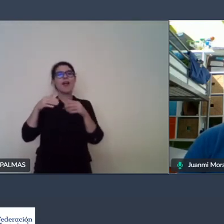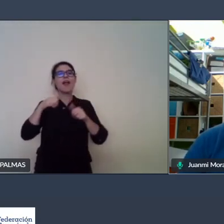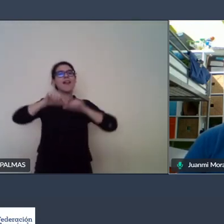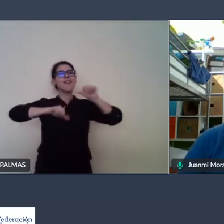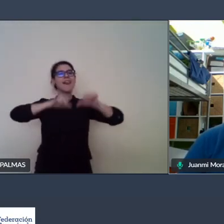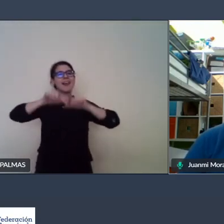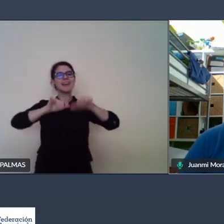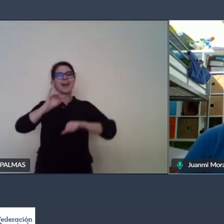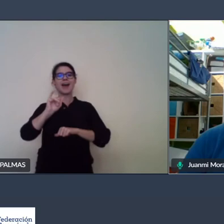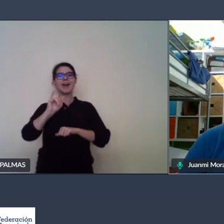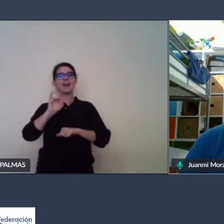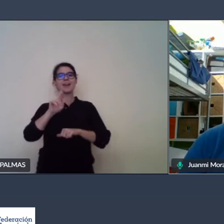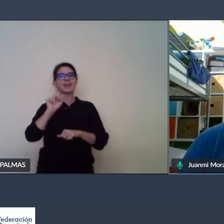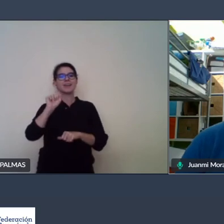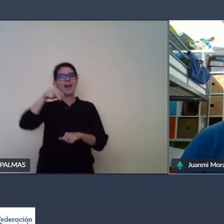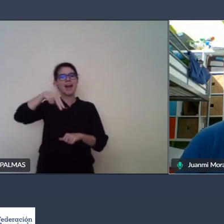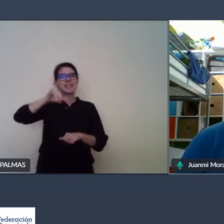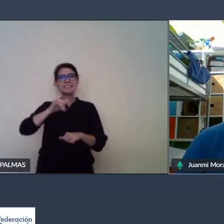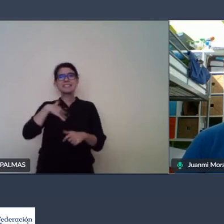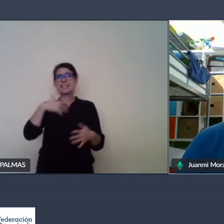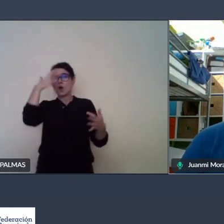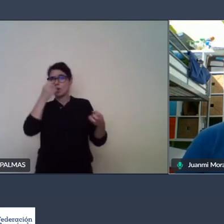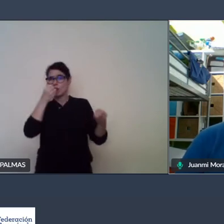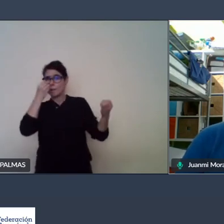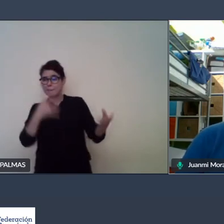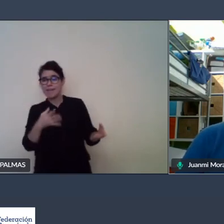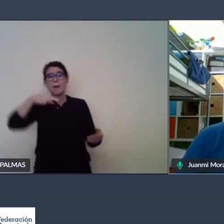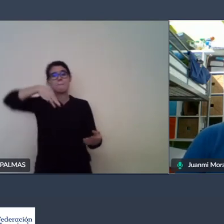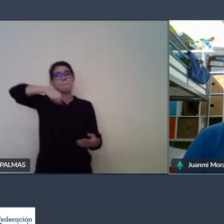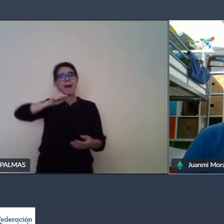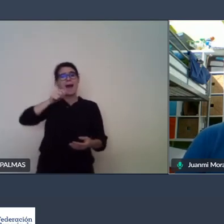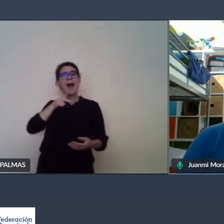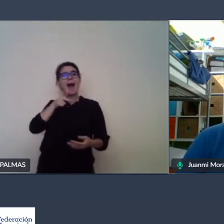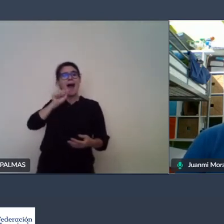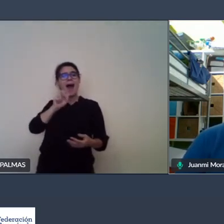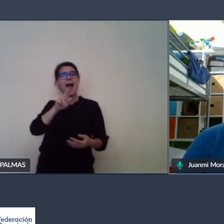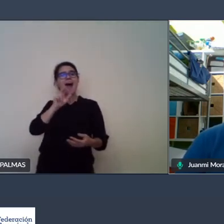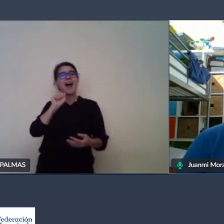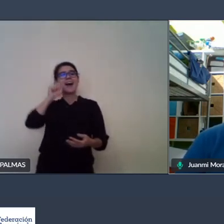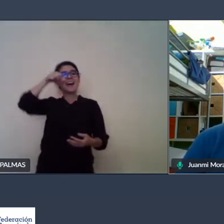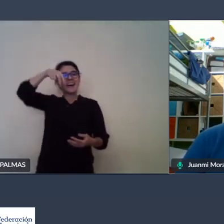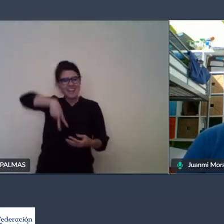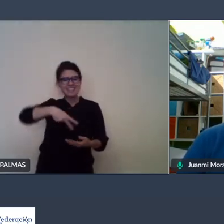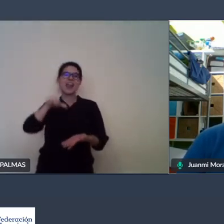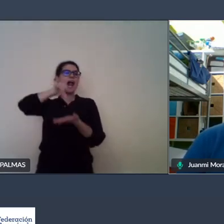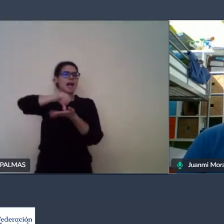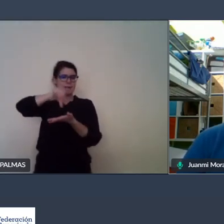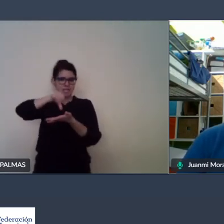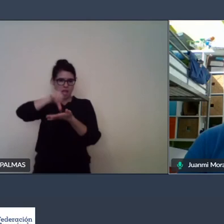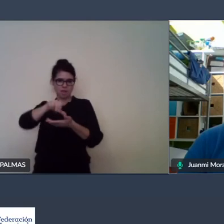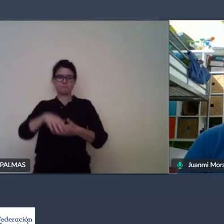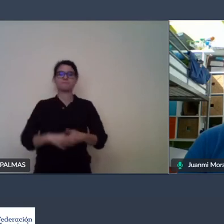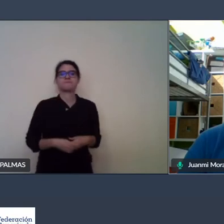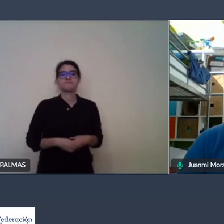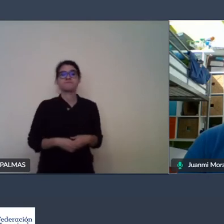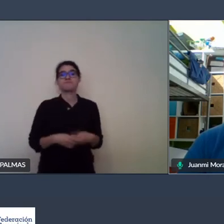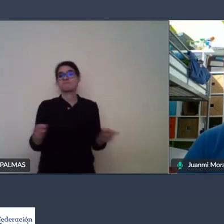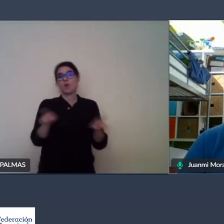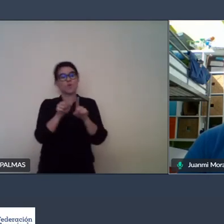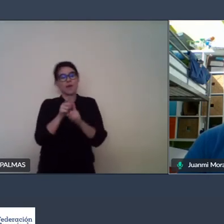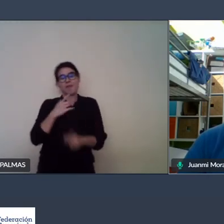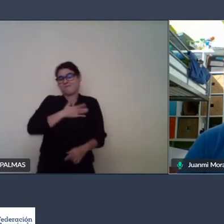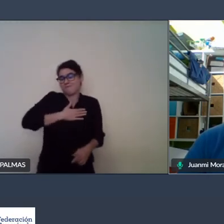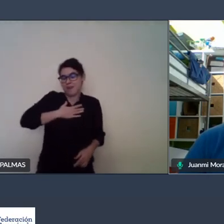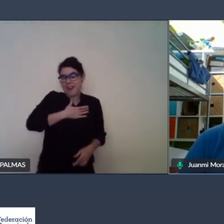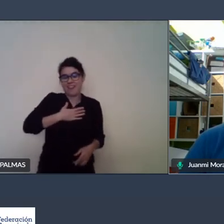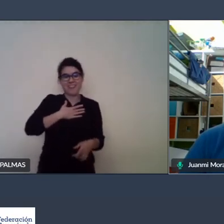más, el Maharan de Teherán, de la capital. Bueno, pues la verdad que como les decía, es un placer, porque Óscar es